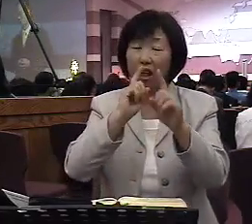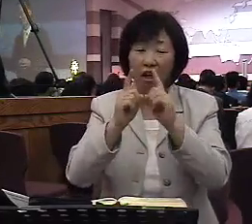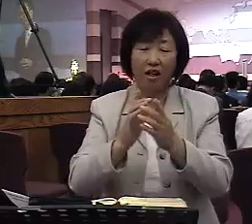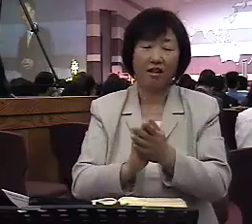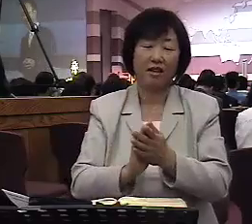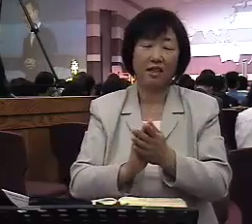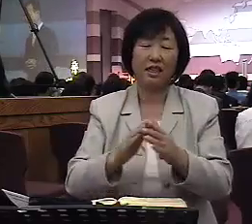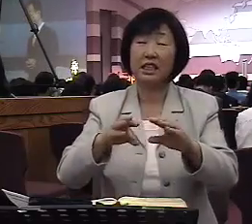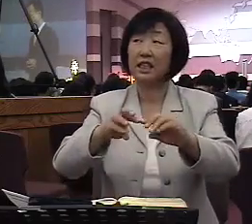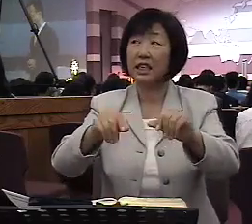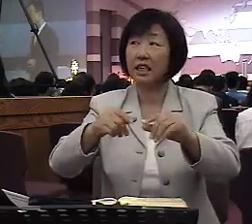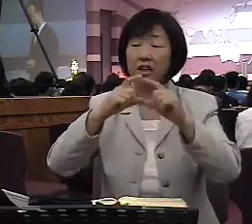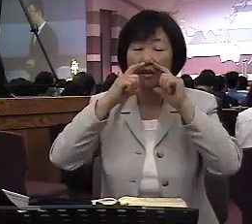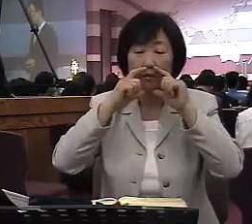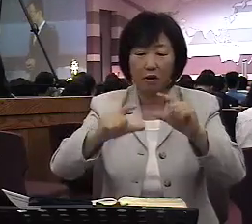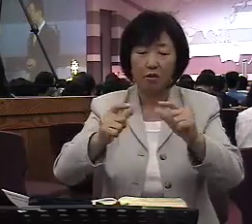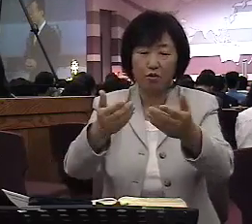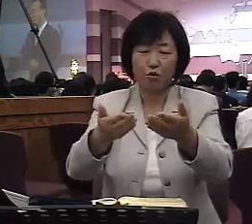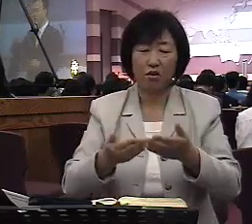지상명령을 주셨는데